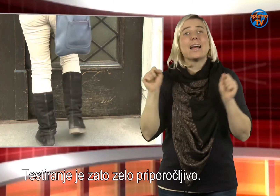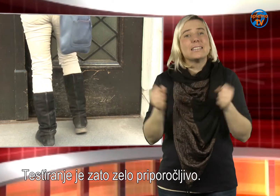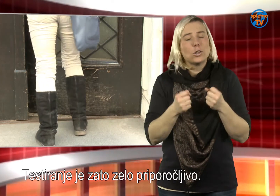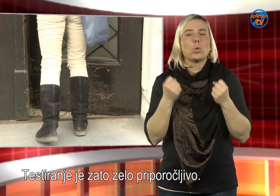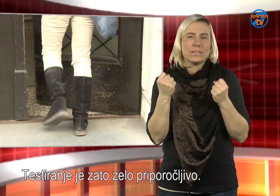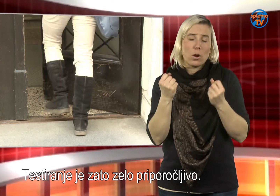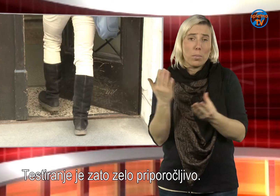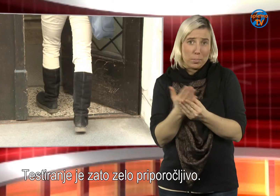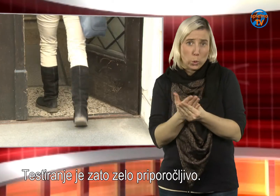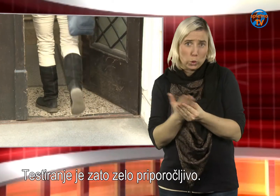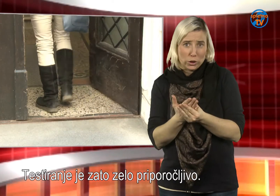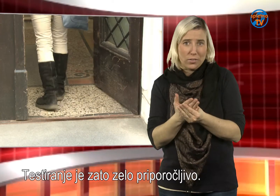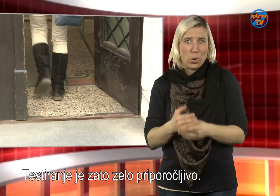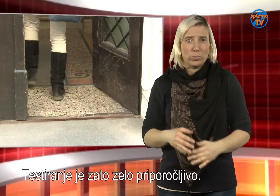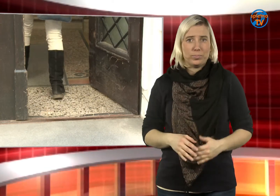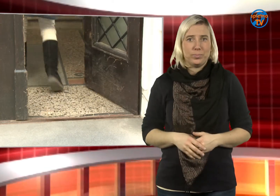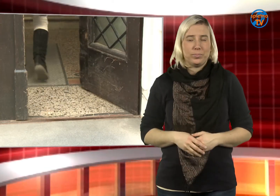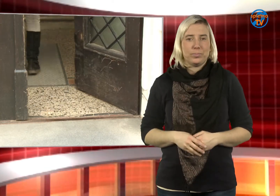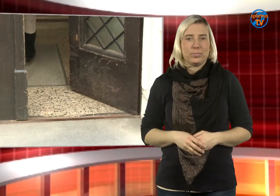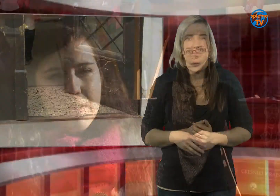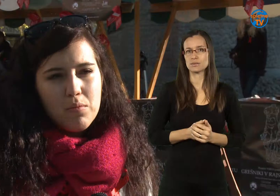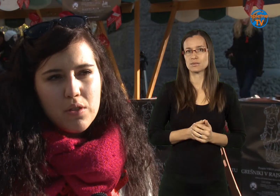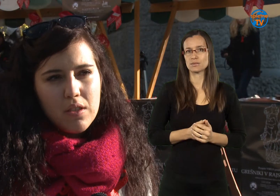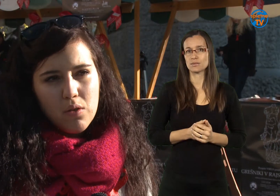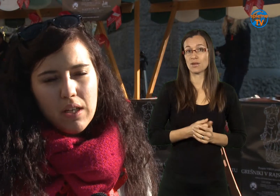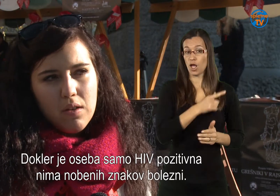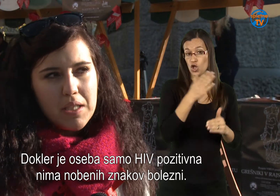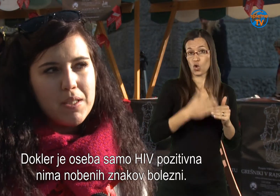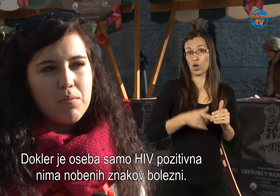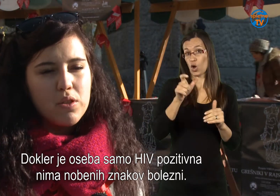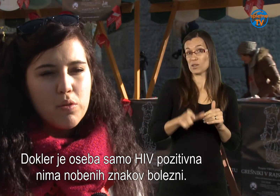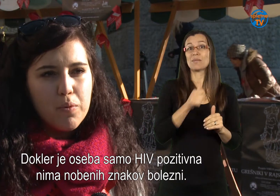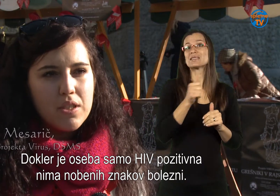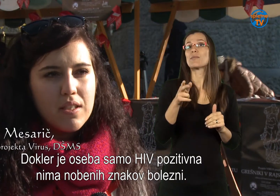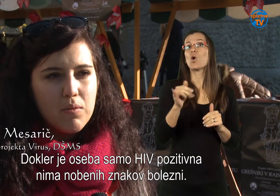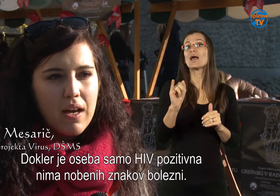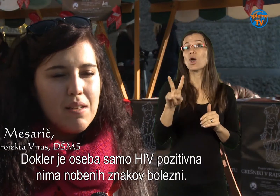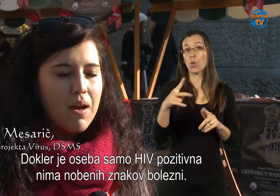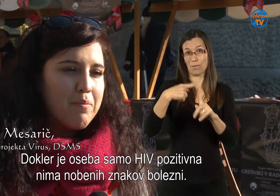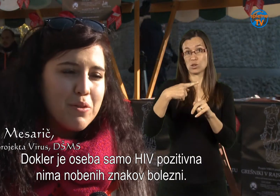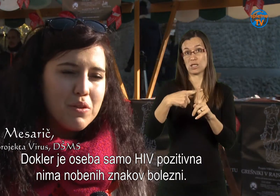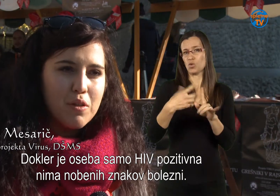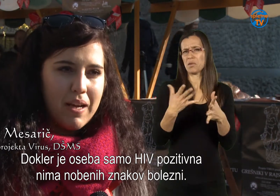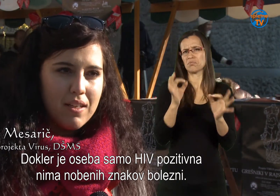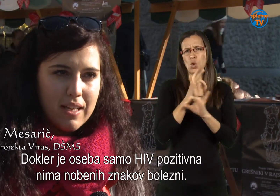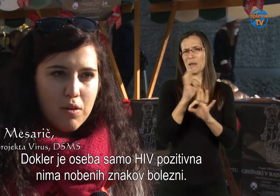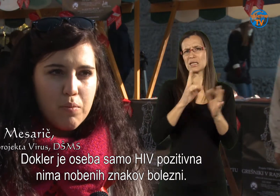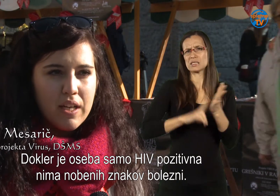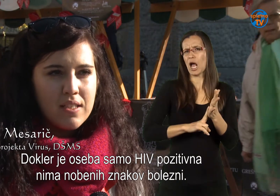Testiranje je zato zelo priporočljivo. Dokler je oseba samo HIV pozitivna, nima absolutno nobenih znakov bolezni.